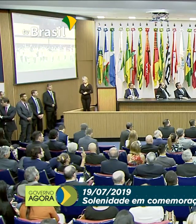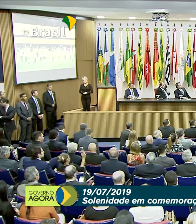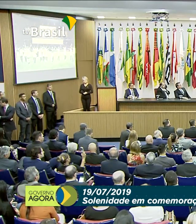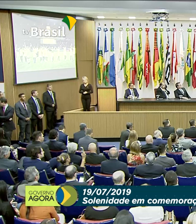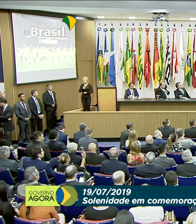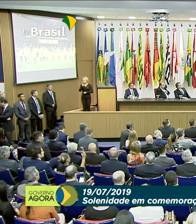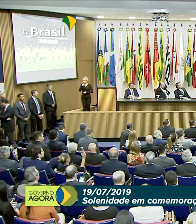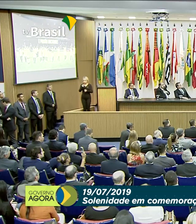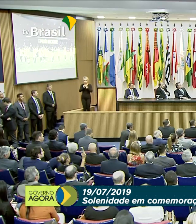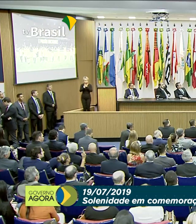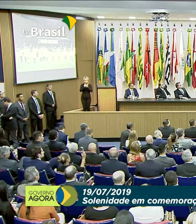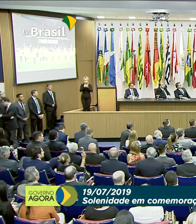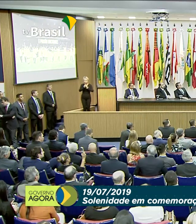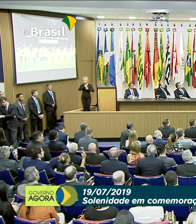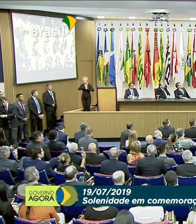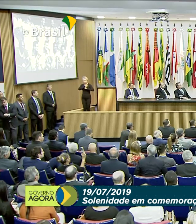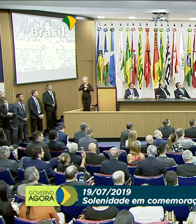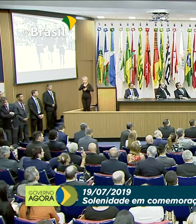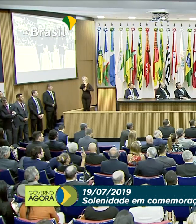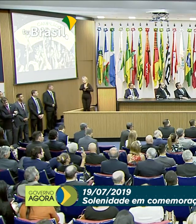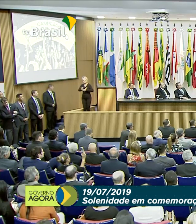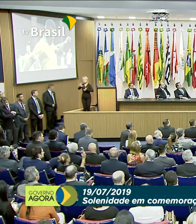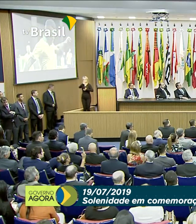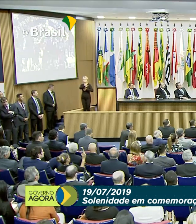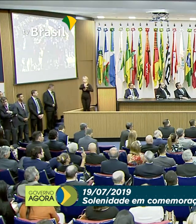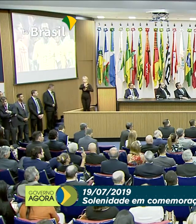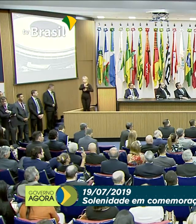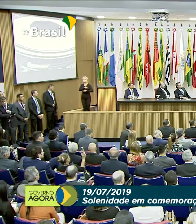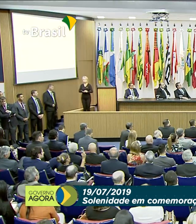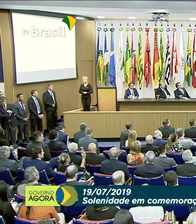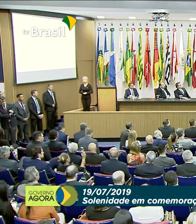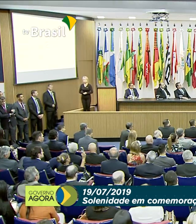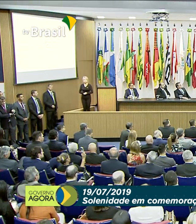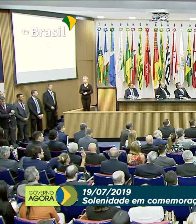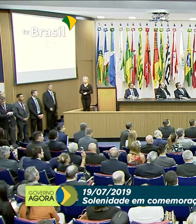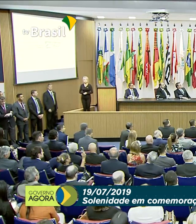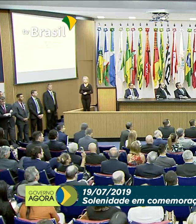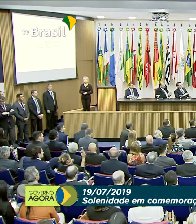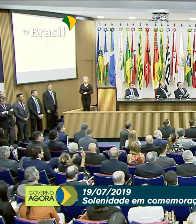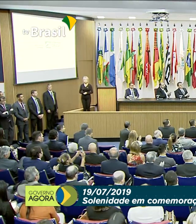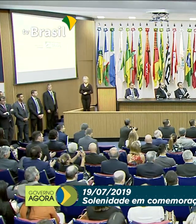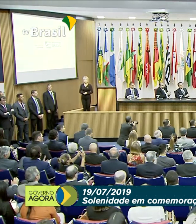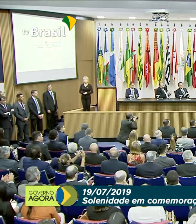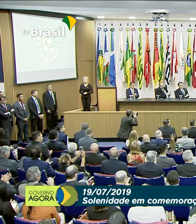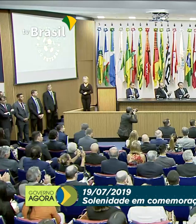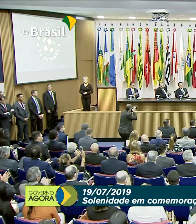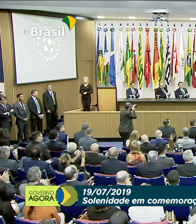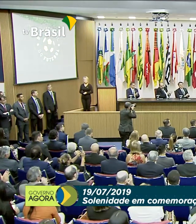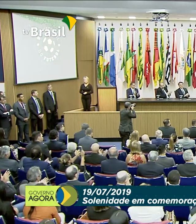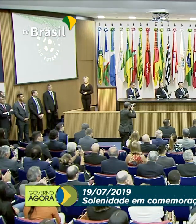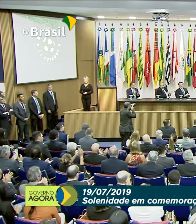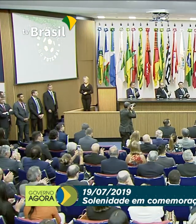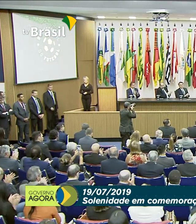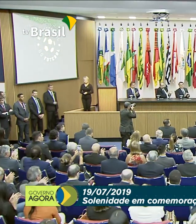Não é só futebol, é paixão nacional.